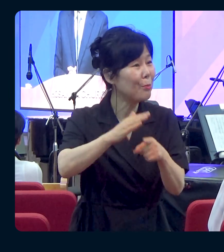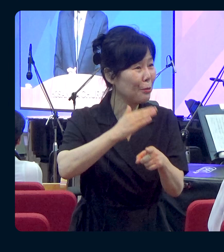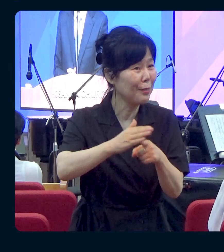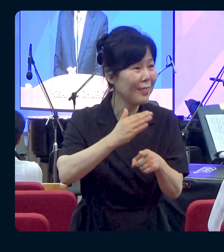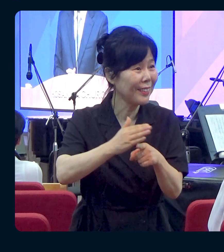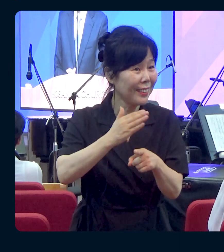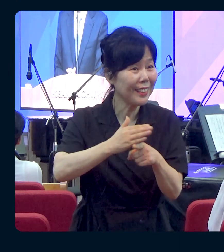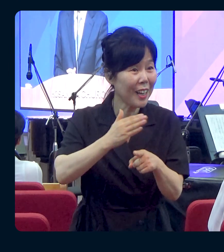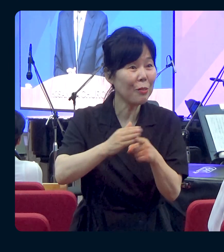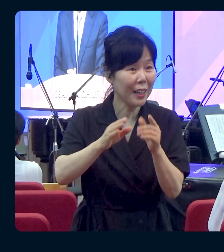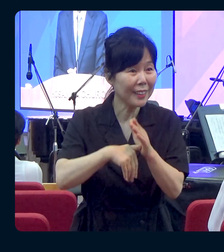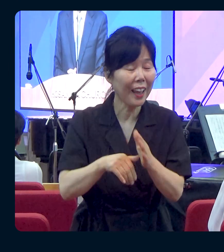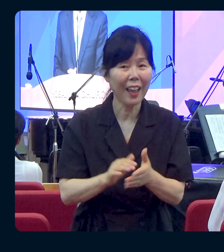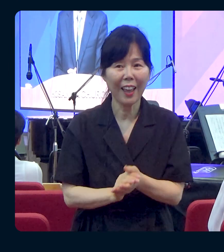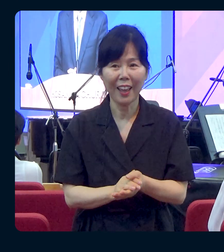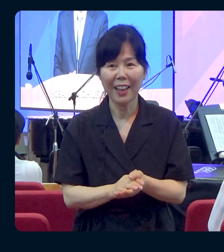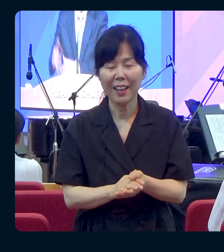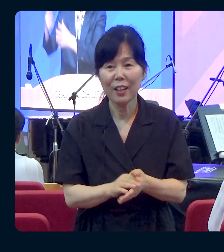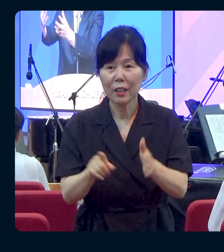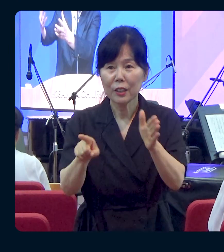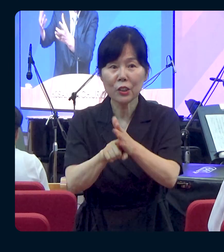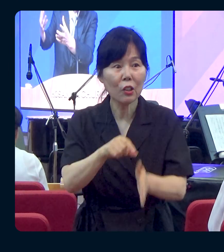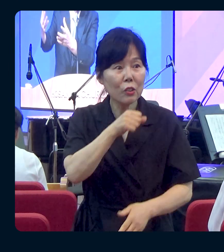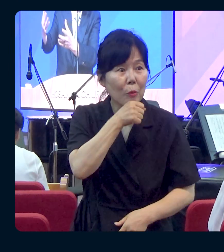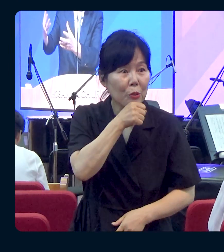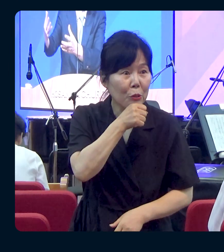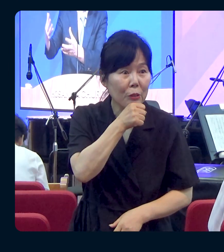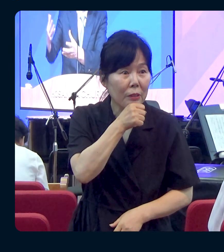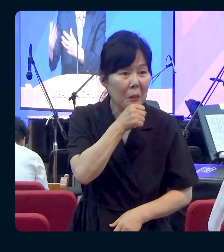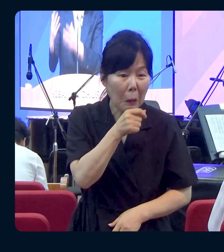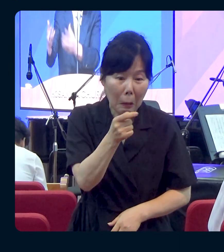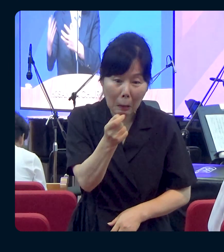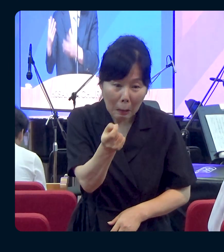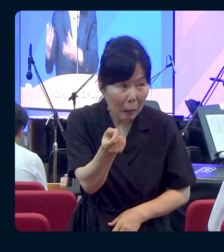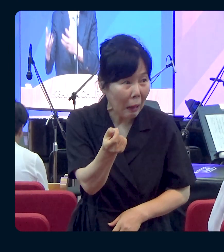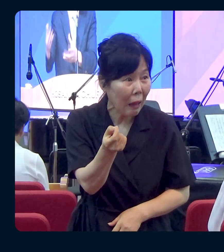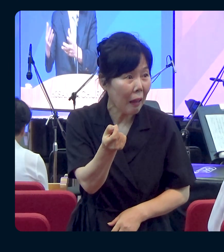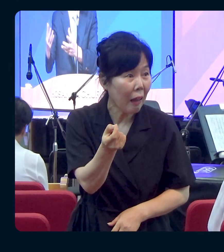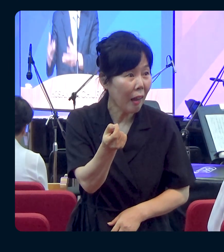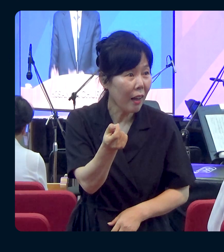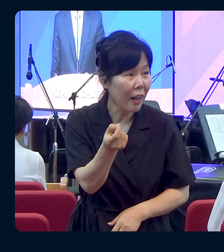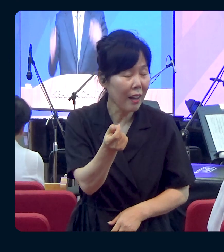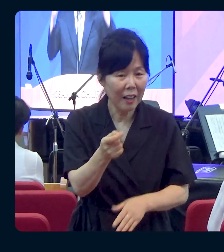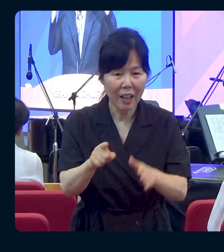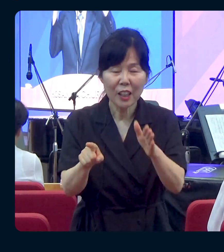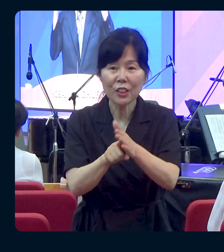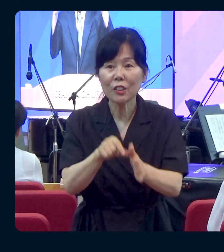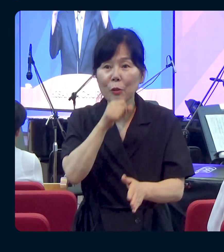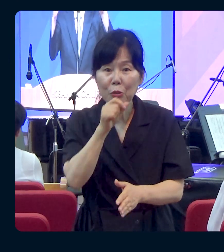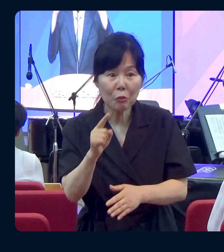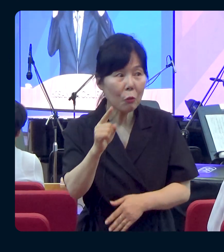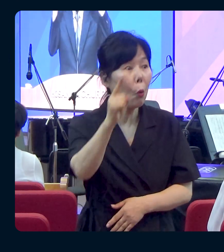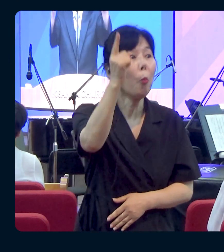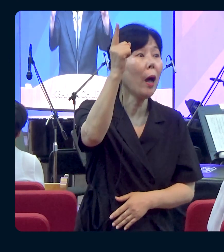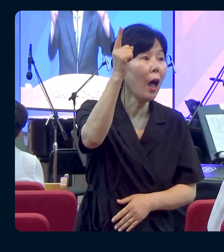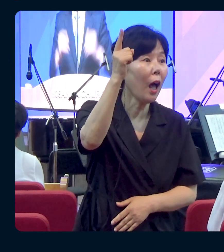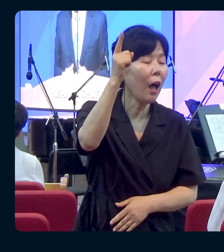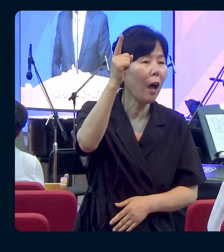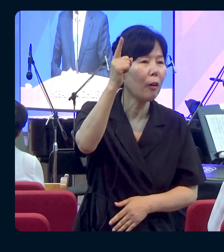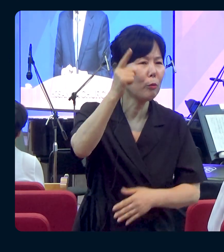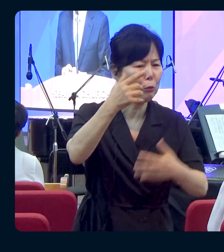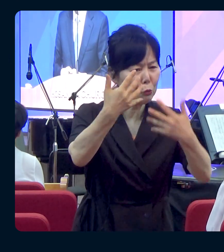이 대개 이제 할부로 사지 않습니까? 그렇게 할 수밖에 없죠, 그 생활에서. 그러면 할부로 사게 되면요, 이 크레딧 스코어가